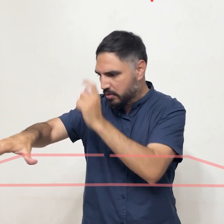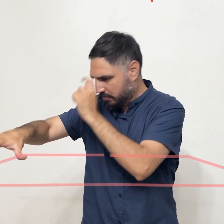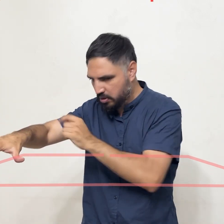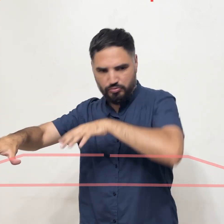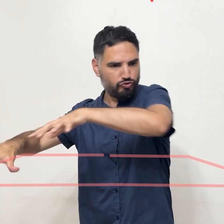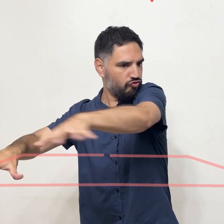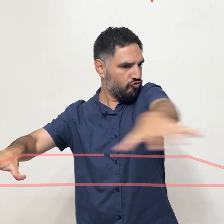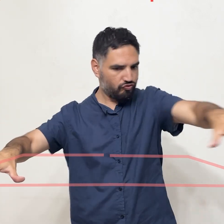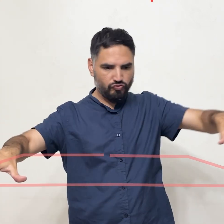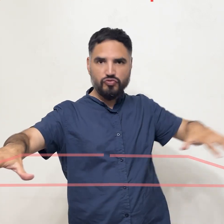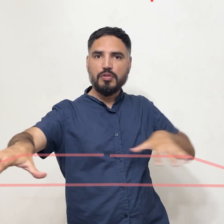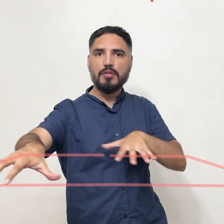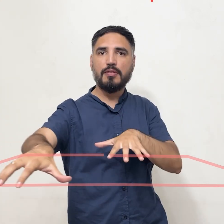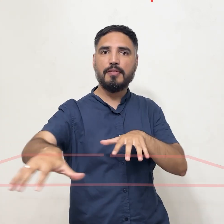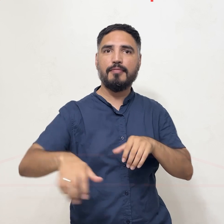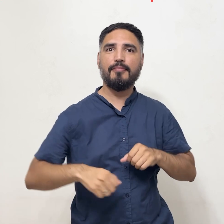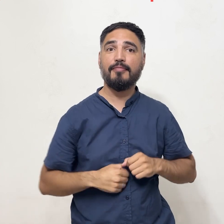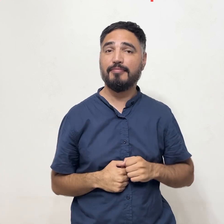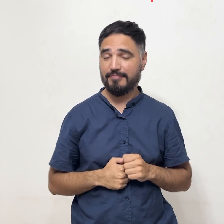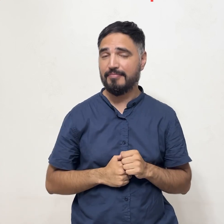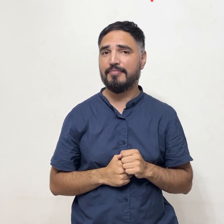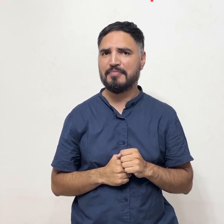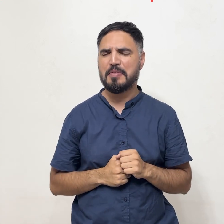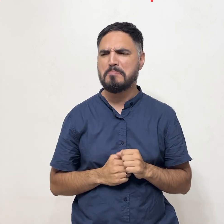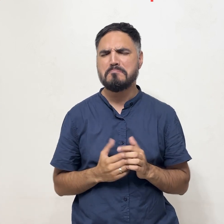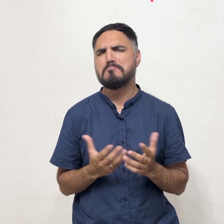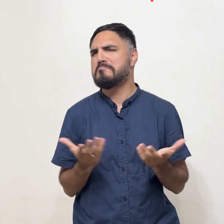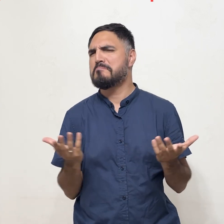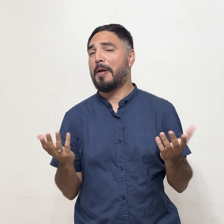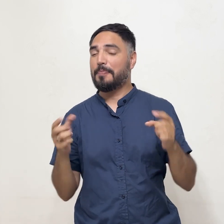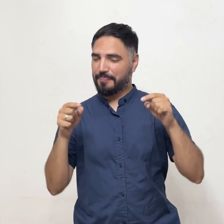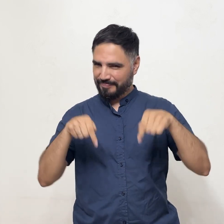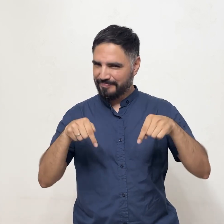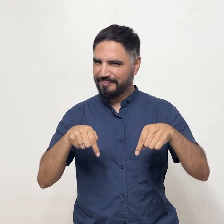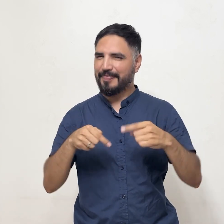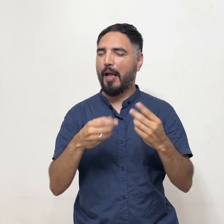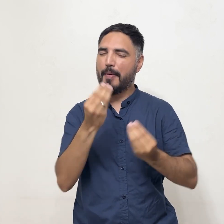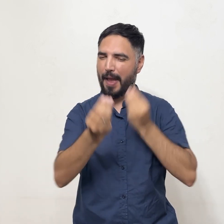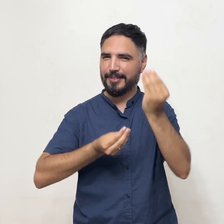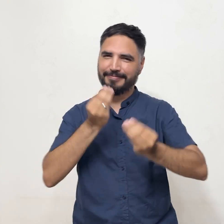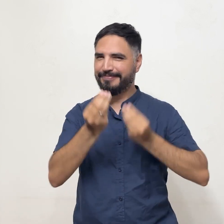visoespacial. Pero, ¿qué significa realmente esto? Bueno, ahora lo vamos a explicar.